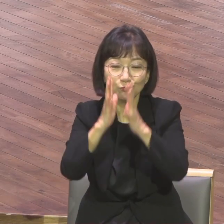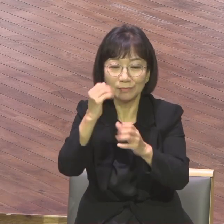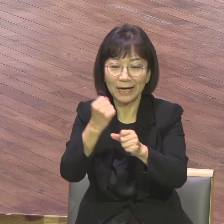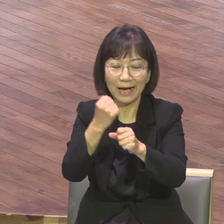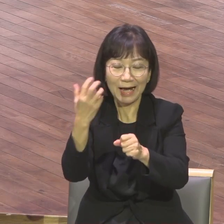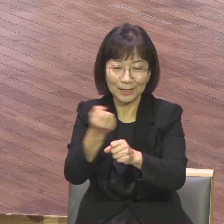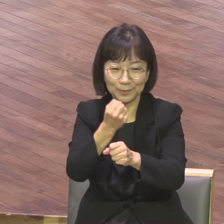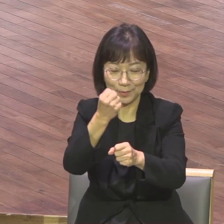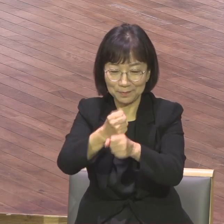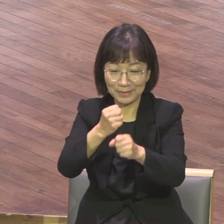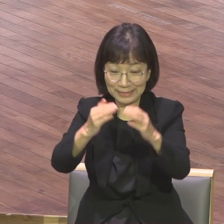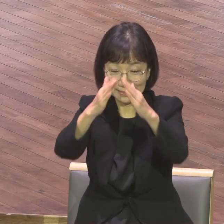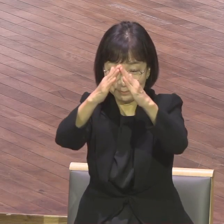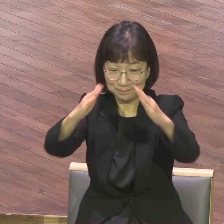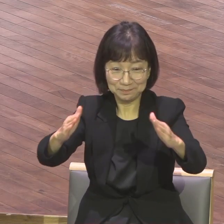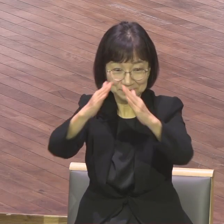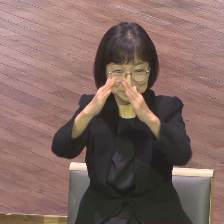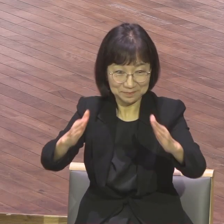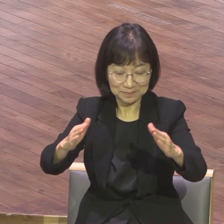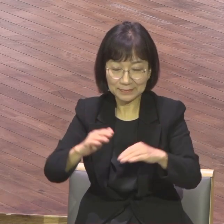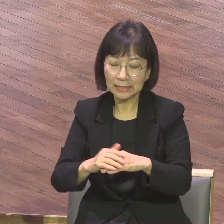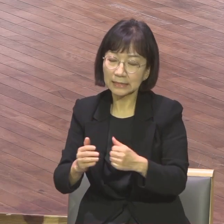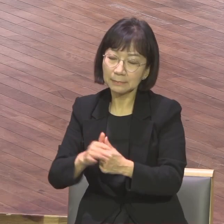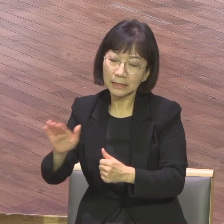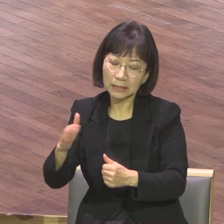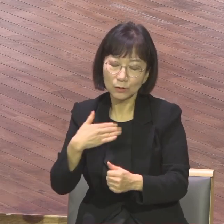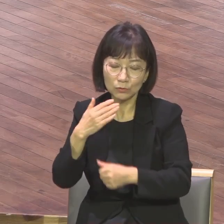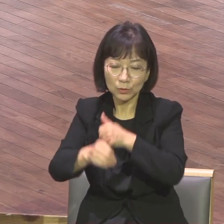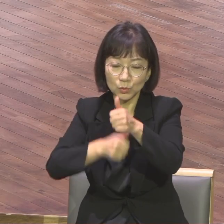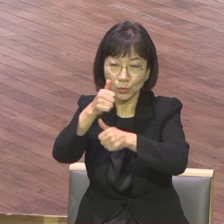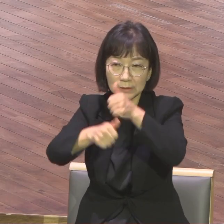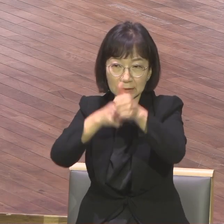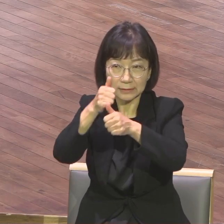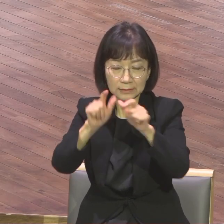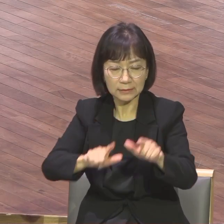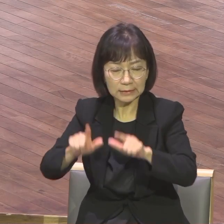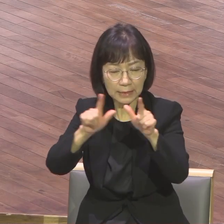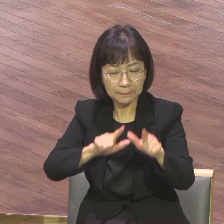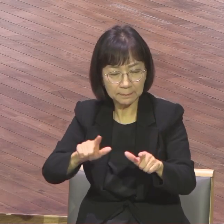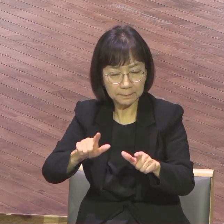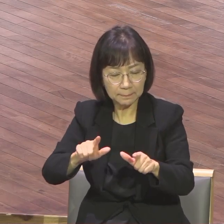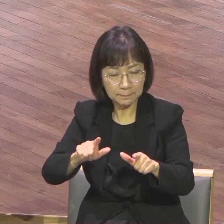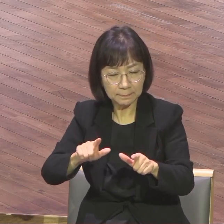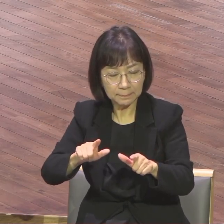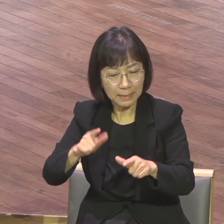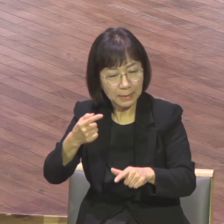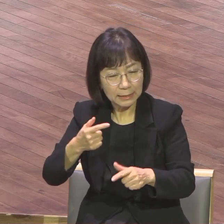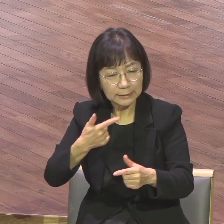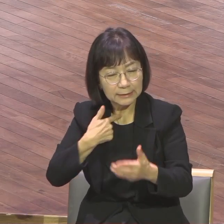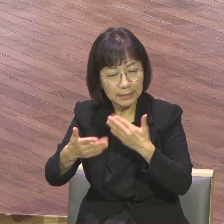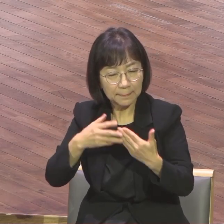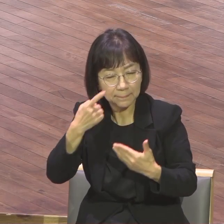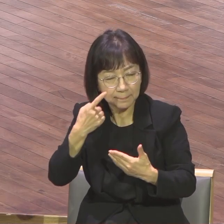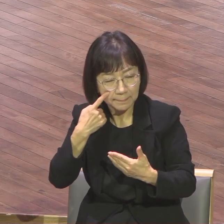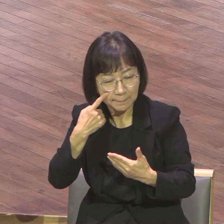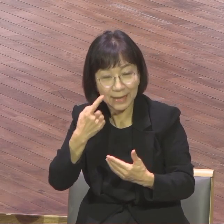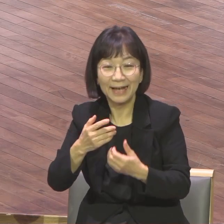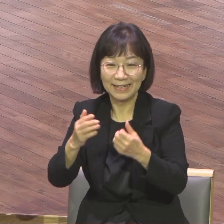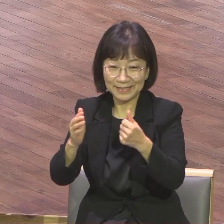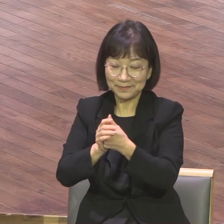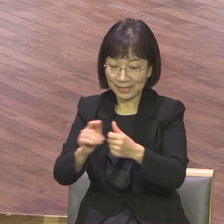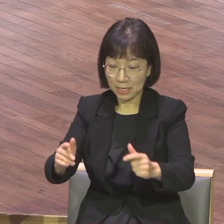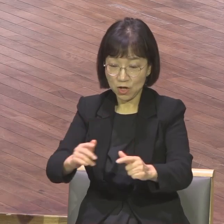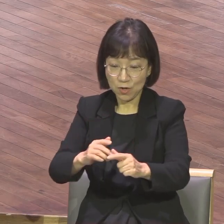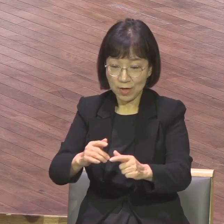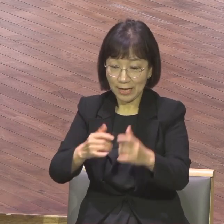우리 조상들이 이 초막 에서 어떻게 살았는지 그렇게 지어놓고 한 주간 동안 지키는 그